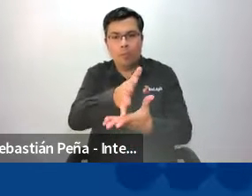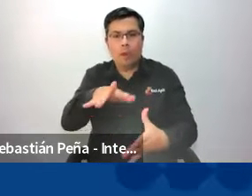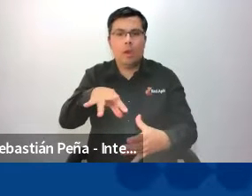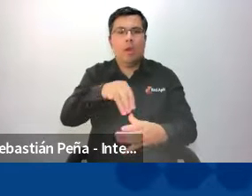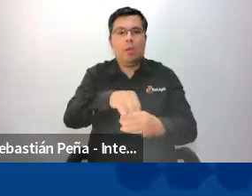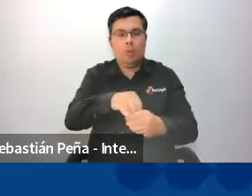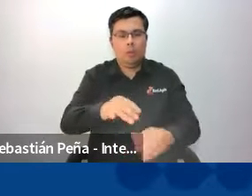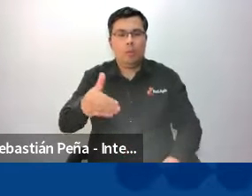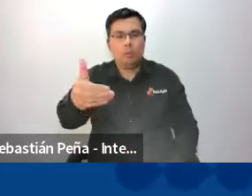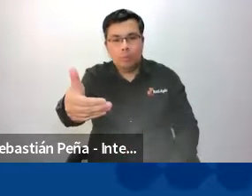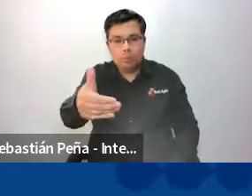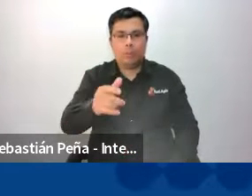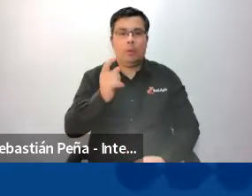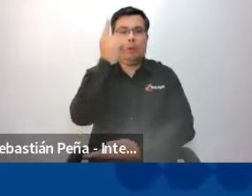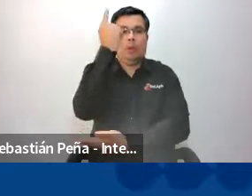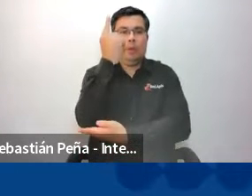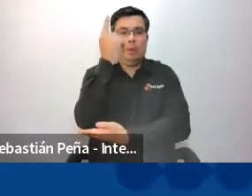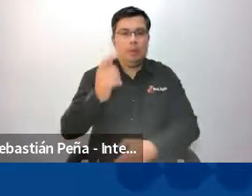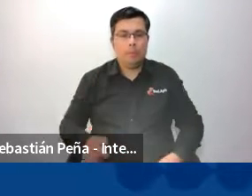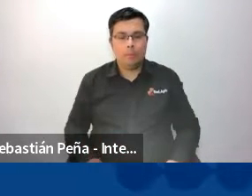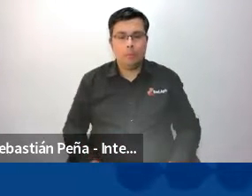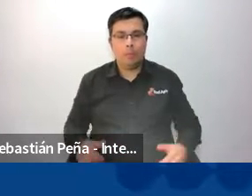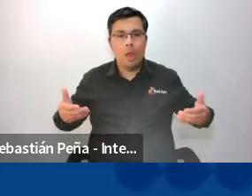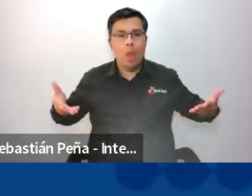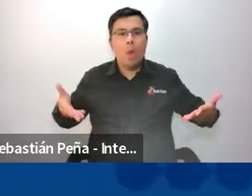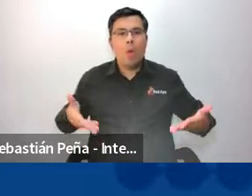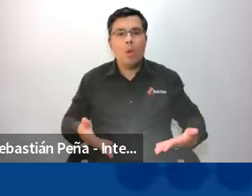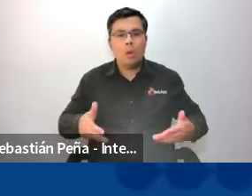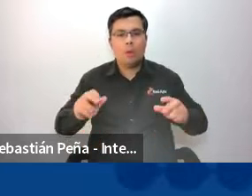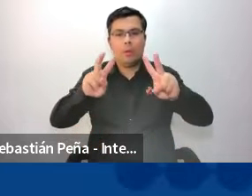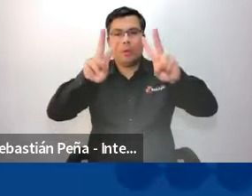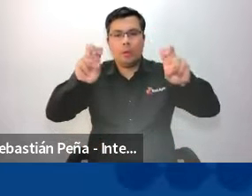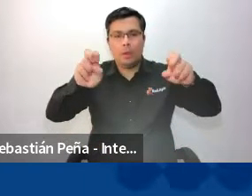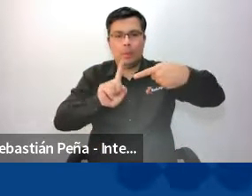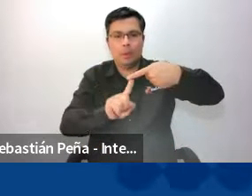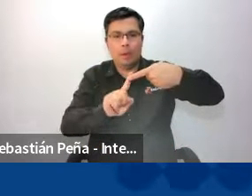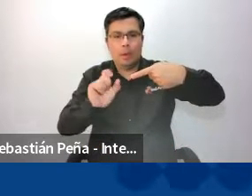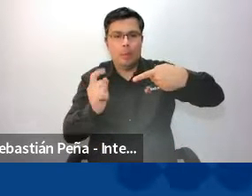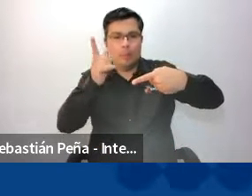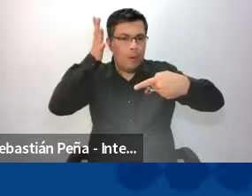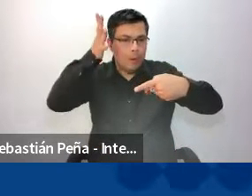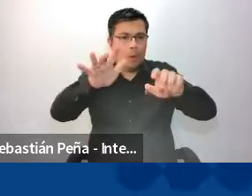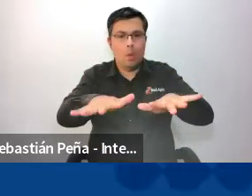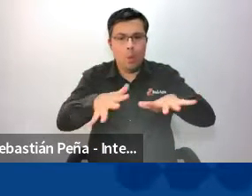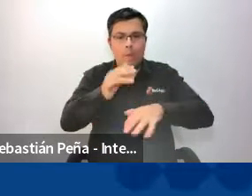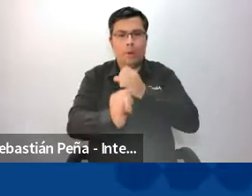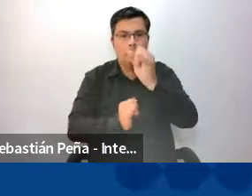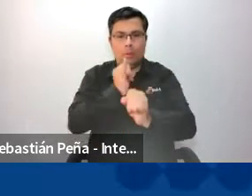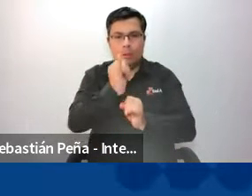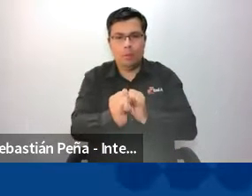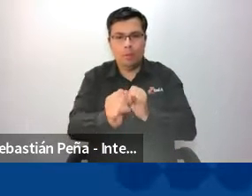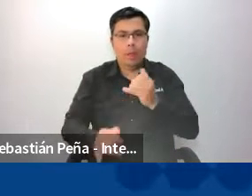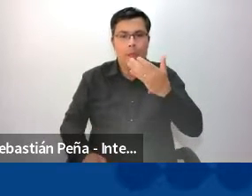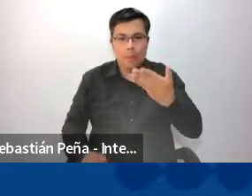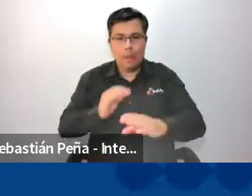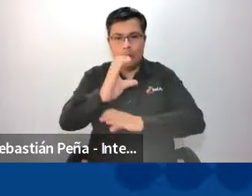Entonces, hoy día nos encontramos en este primer webinar de este ciclo, que,